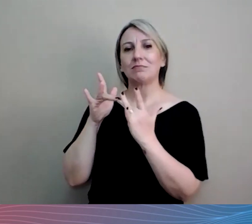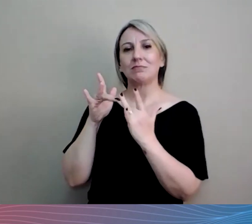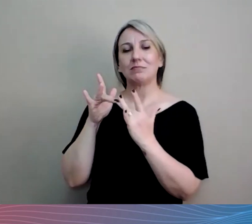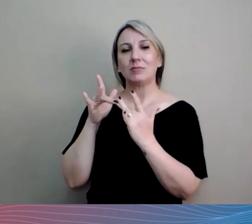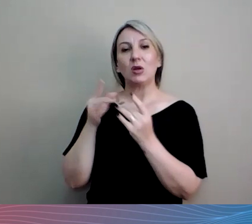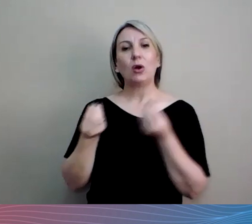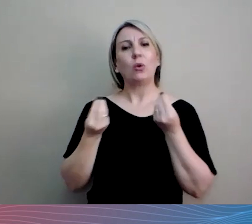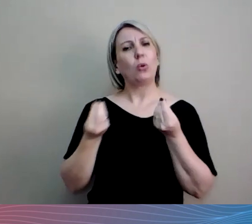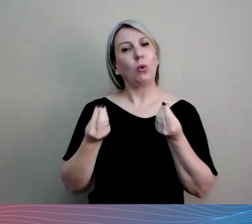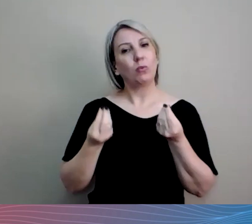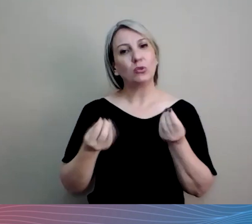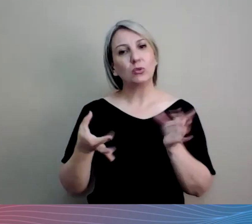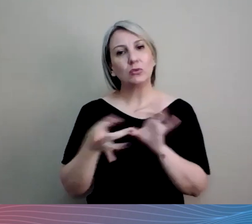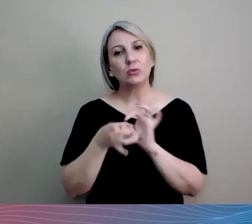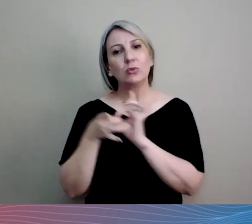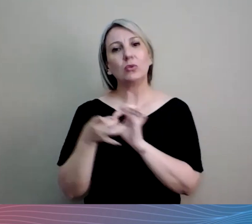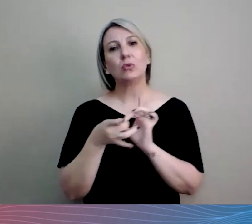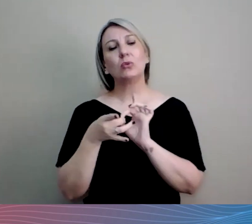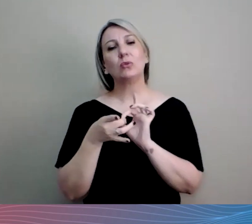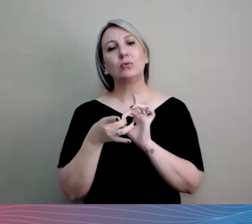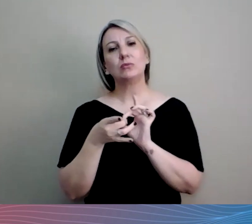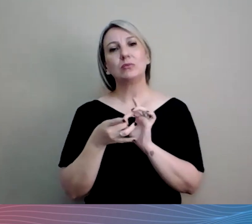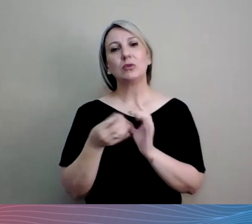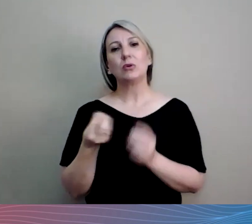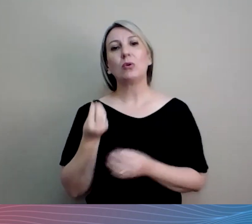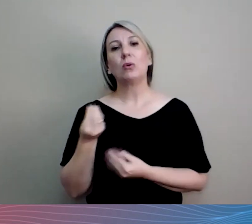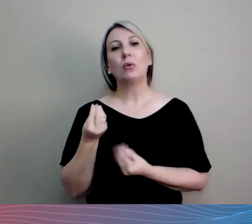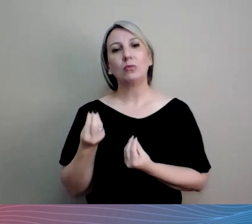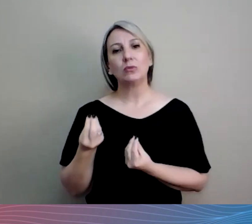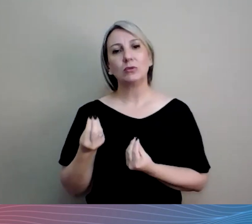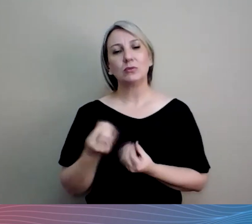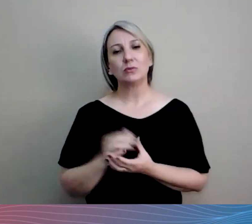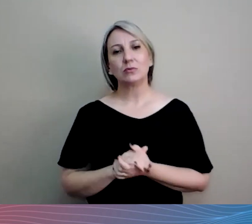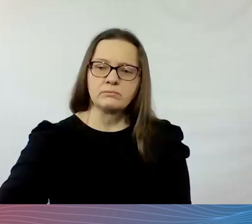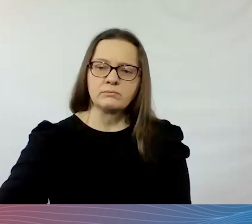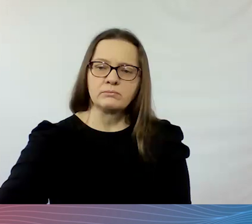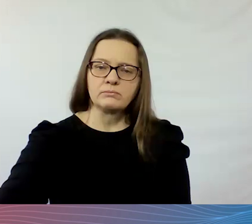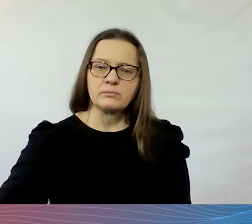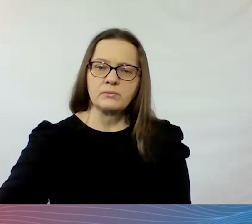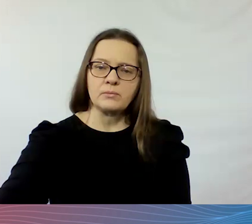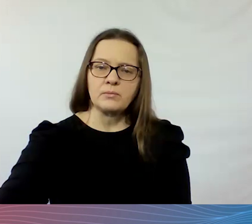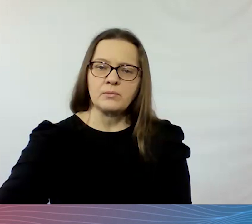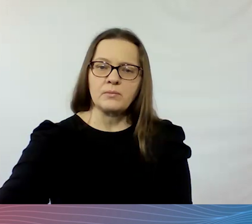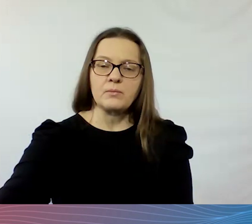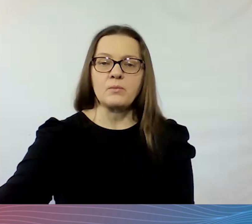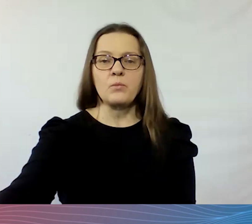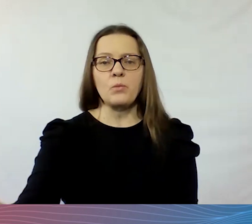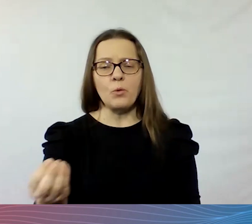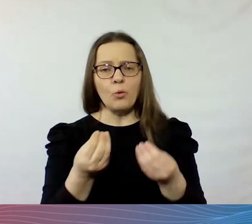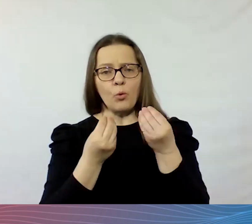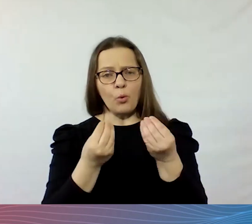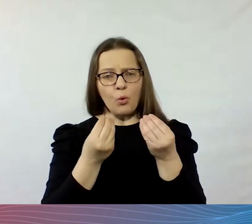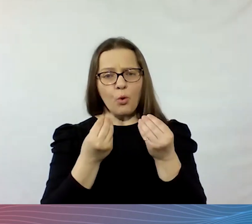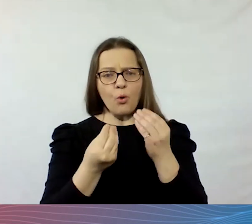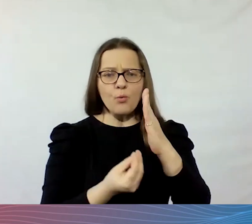unidade? A unidade do corpo, irmãos, só mesmo preservando a unidade do